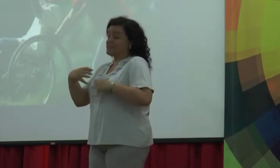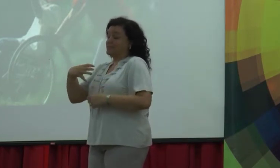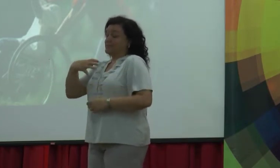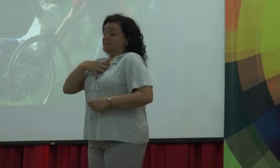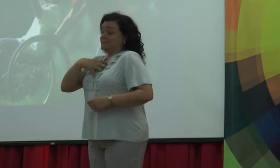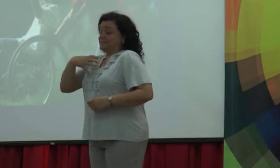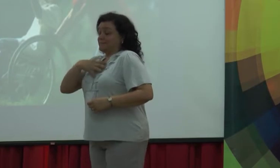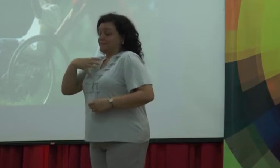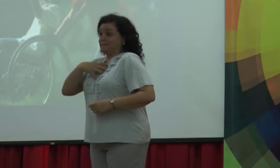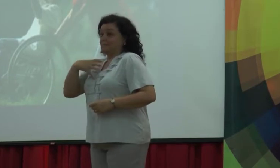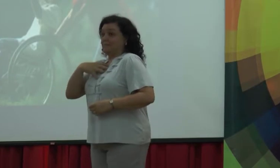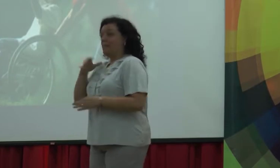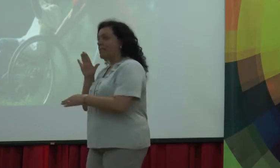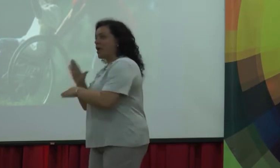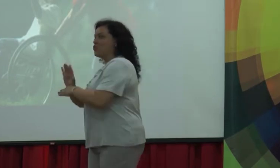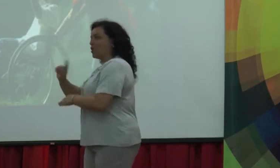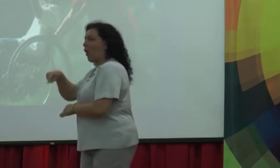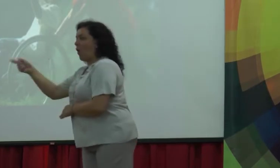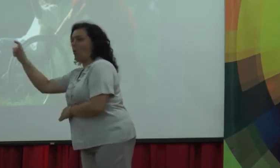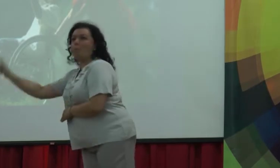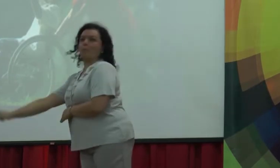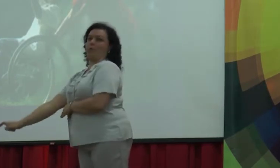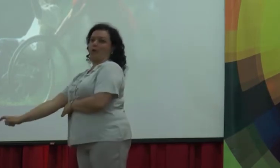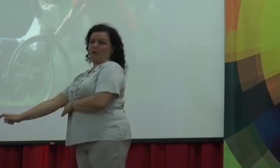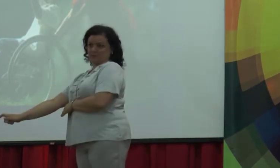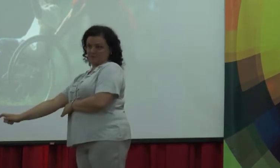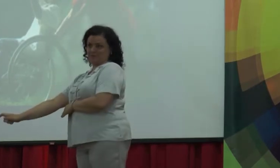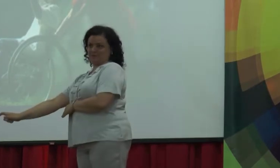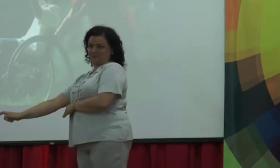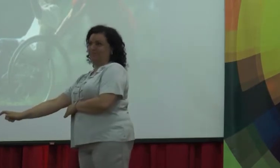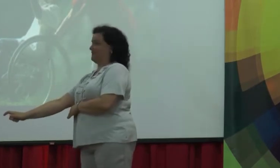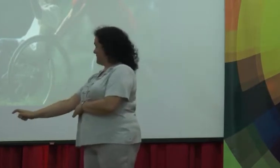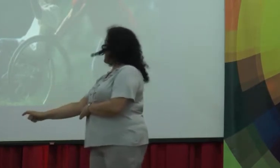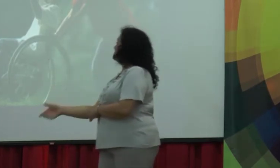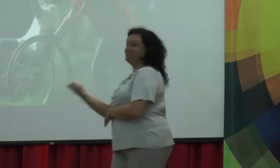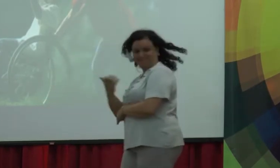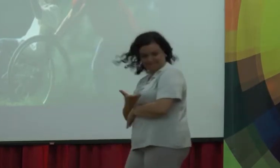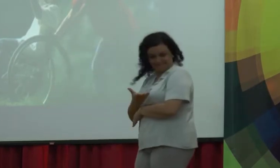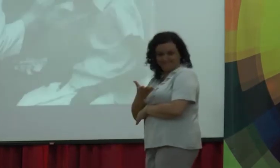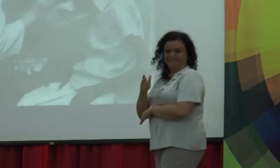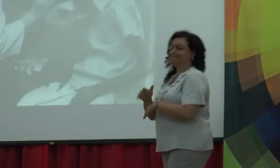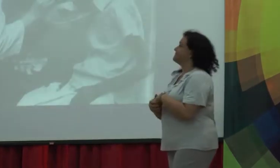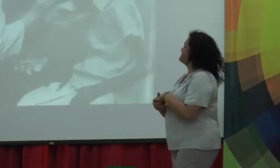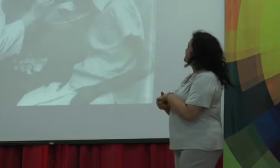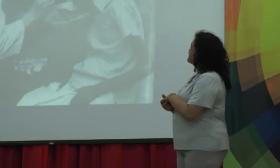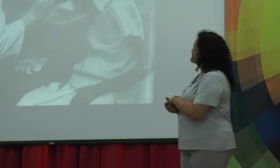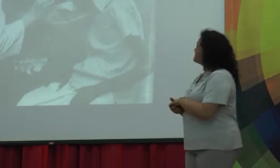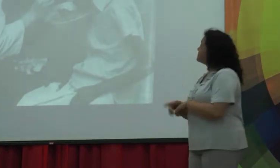ser. Mas às vezes a gente precisa ajudar o próximo sim.